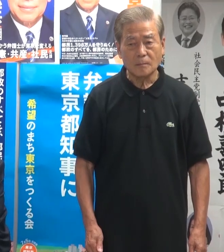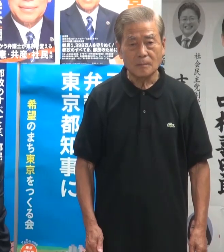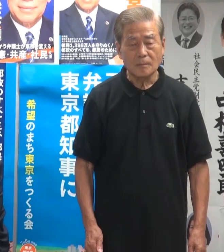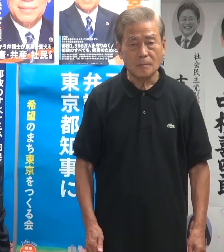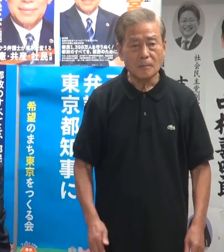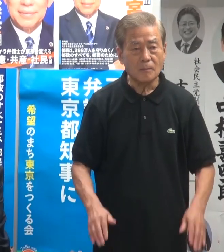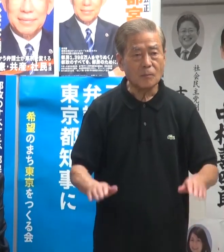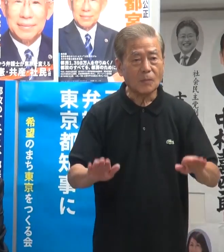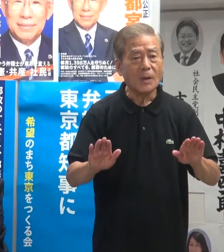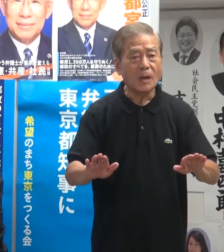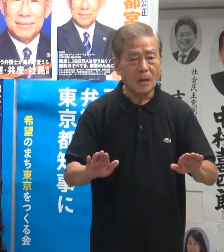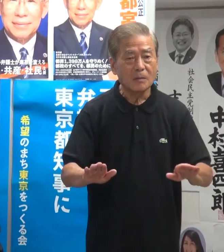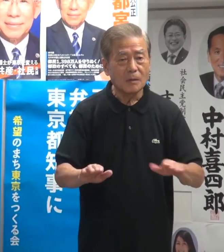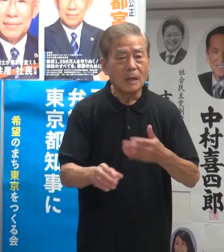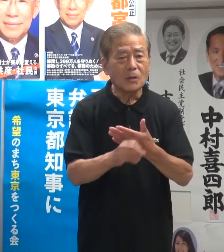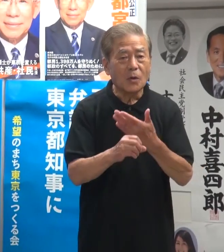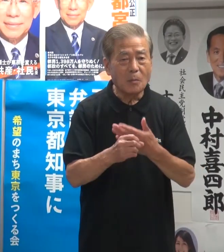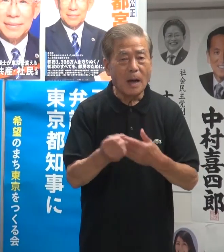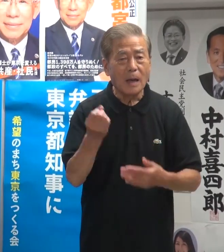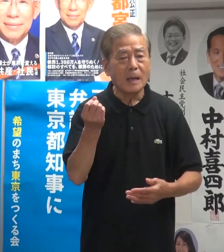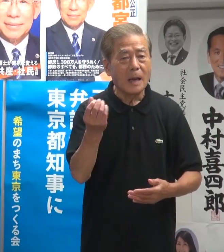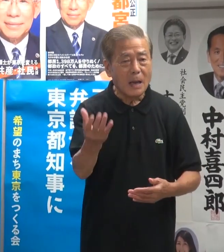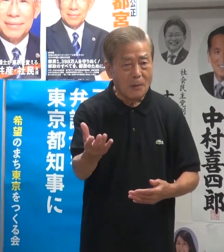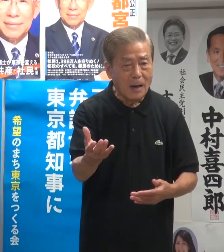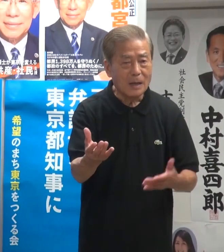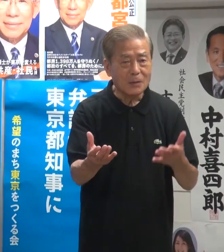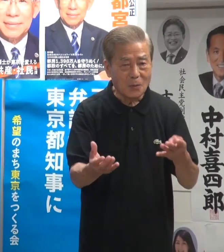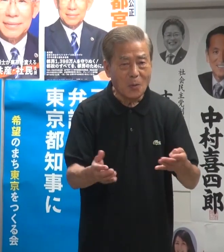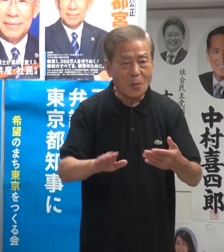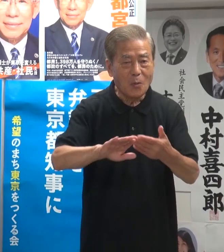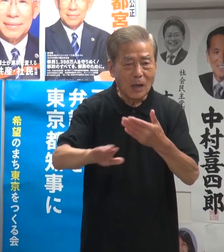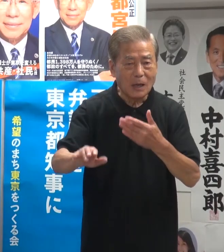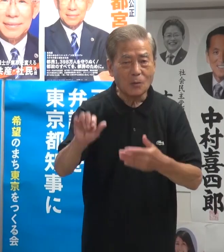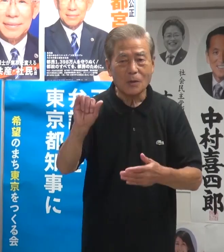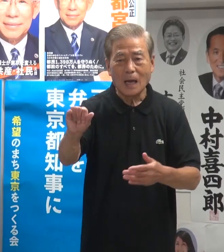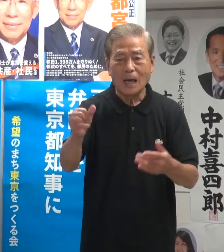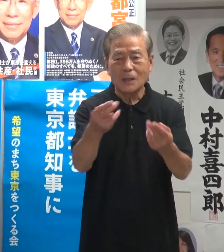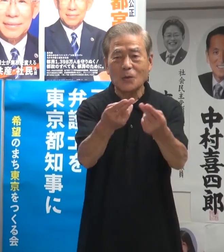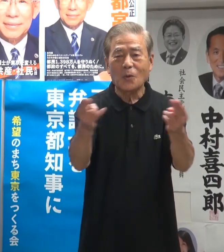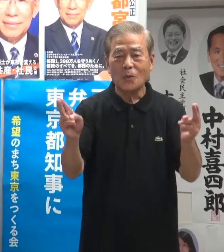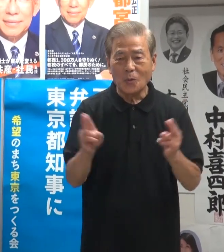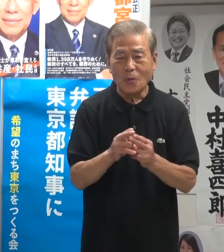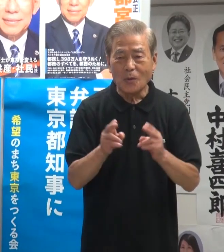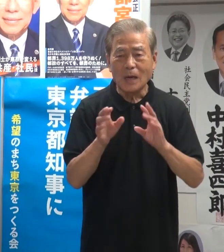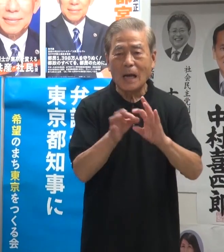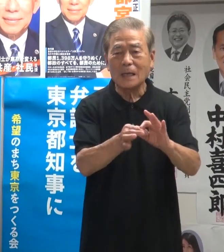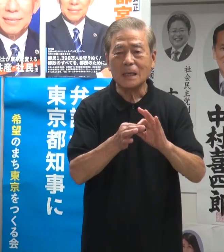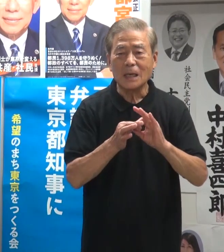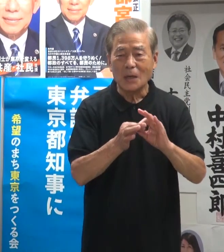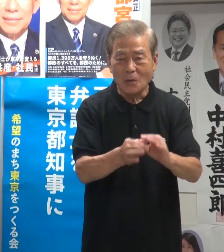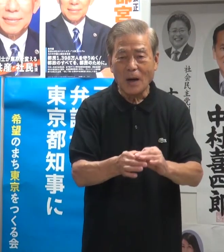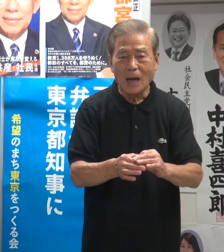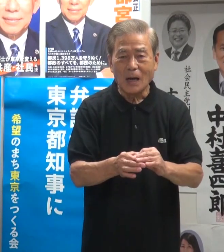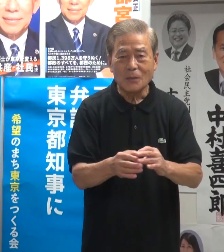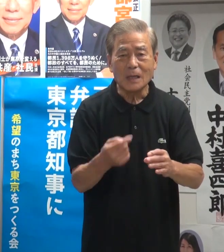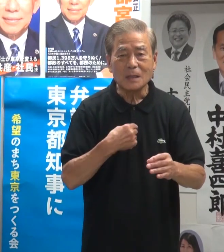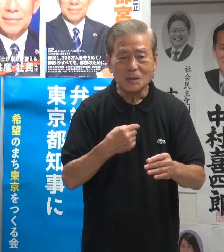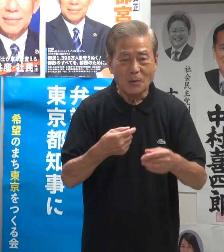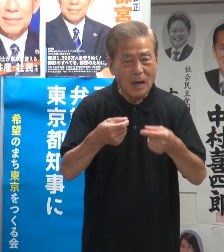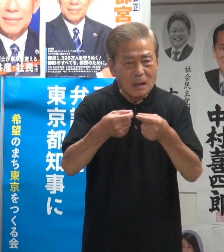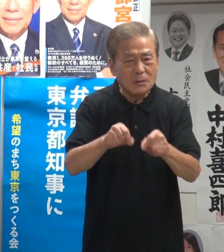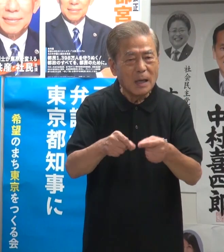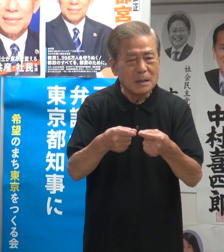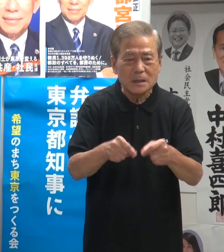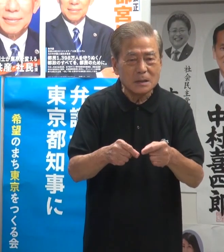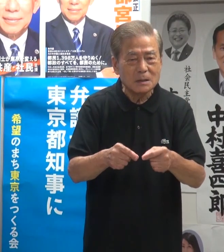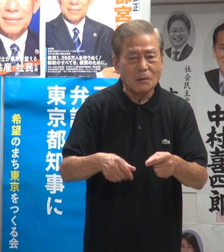その令和とですね他の野党の関係っていうのはあまり私はそんなに詳しくないんですね。